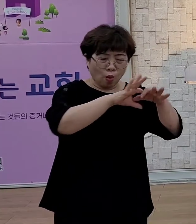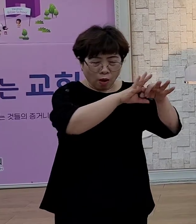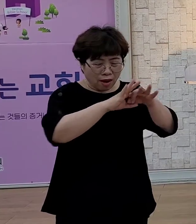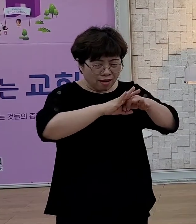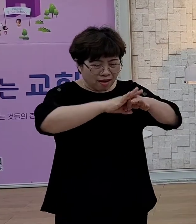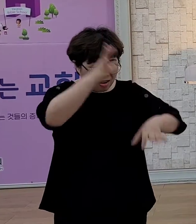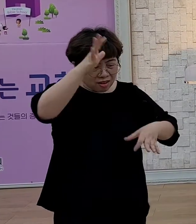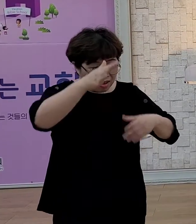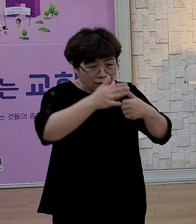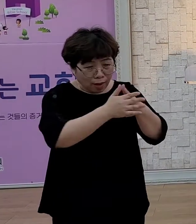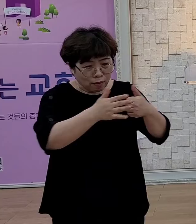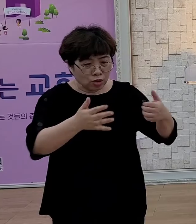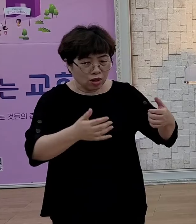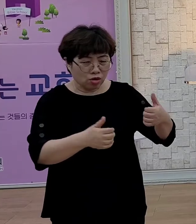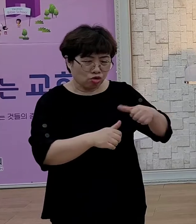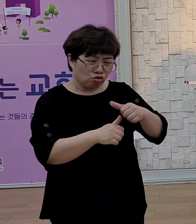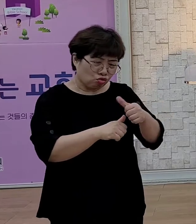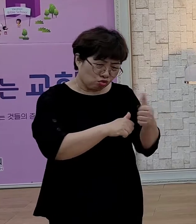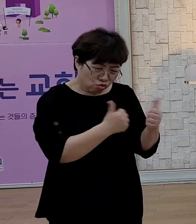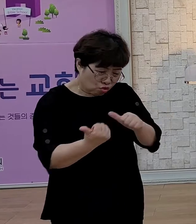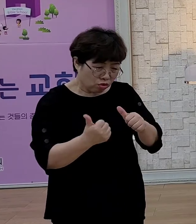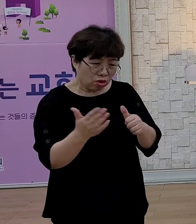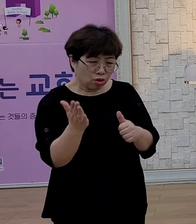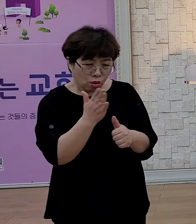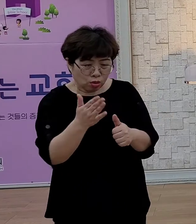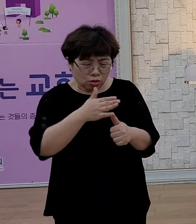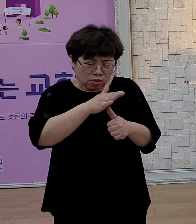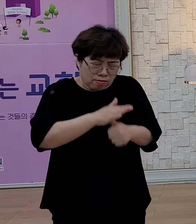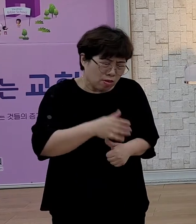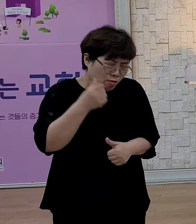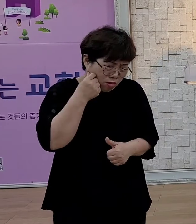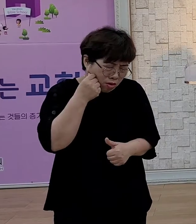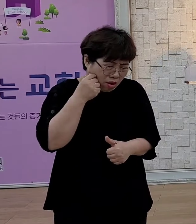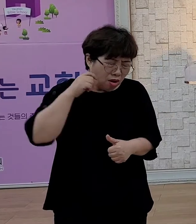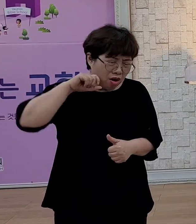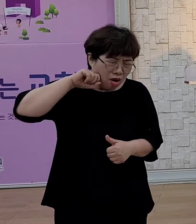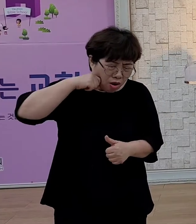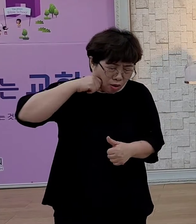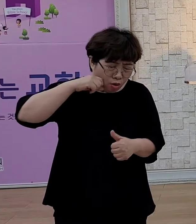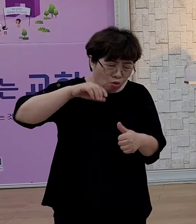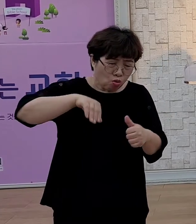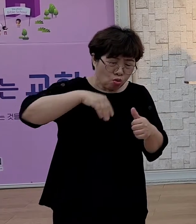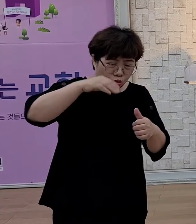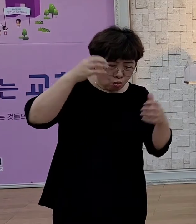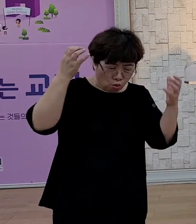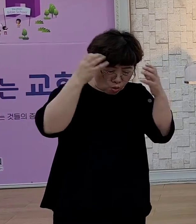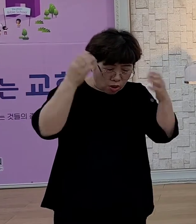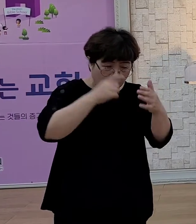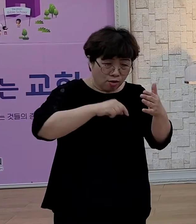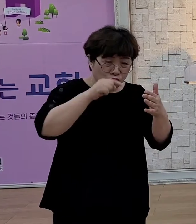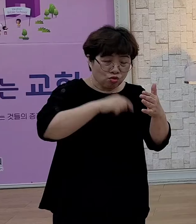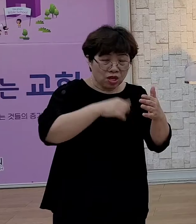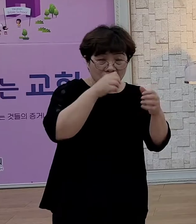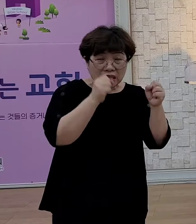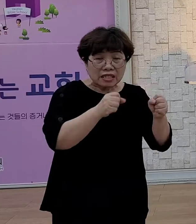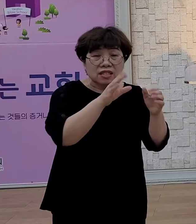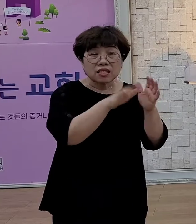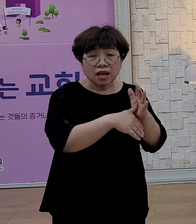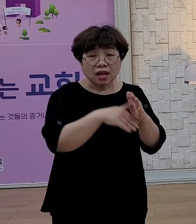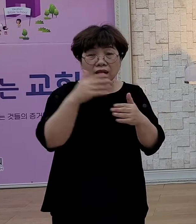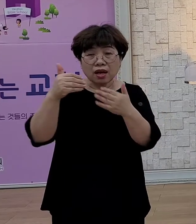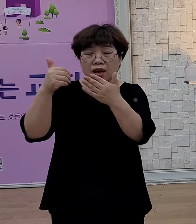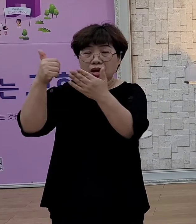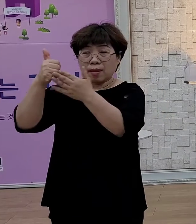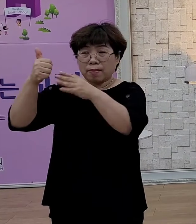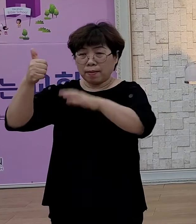끼어져서 정말 죽을 것 같은 견딜 수 없는 이런 어려움 가운데, 고난 가운데 있을 때 하나님 앞에서